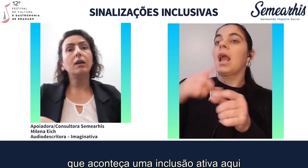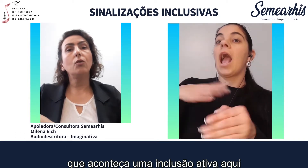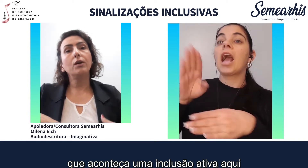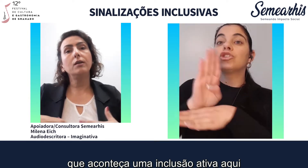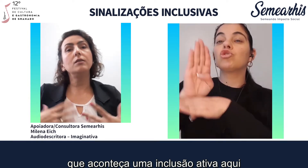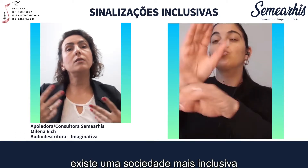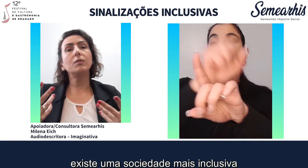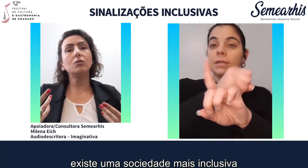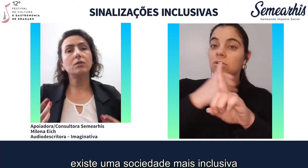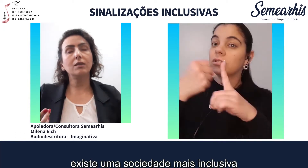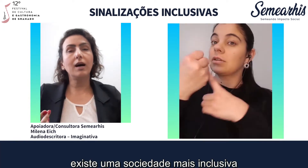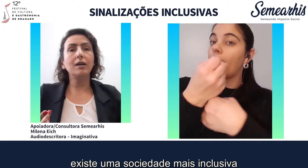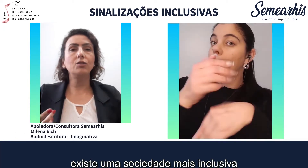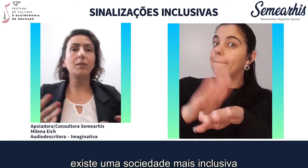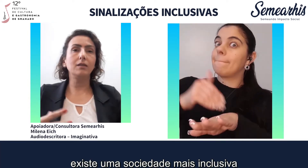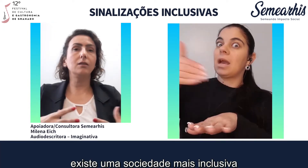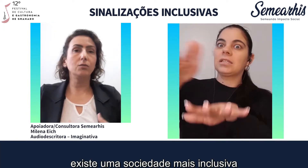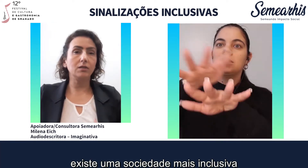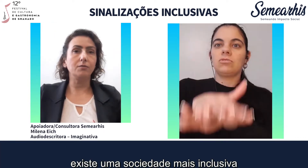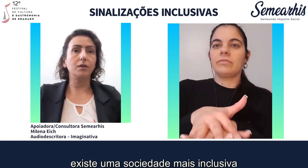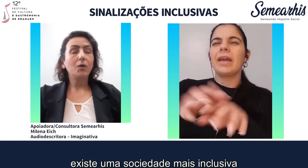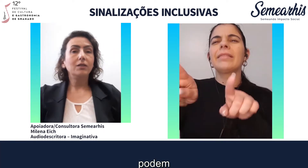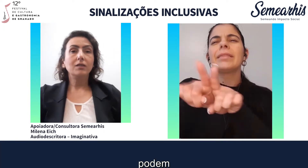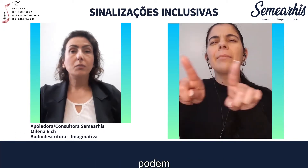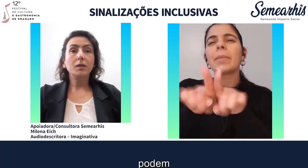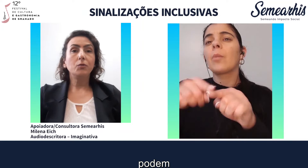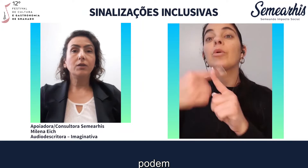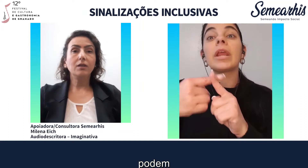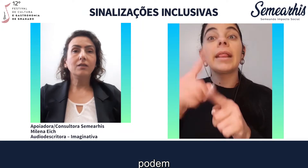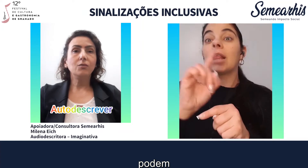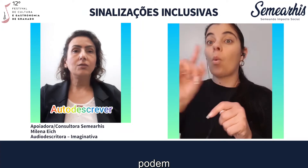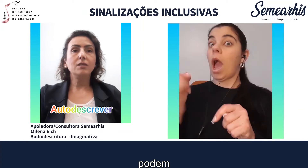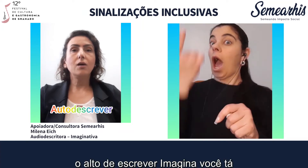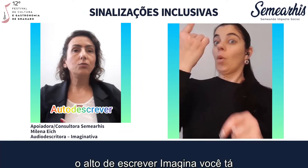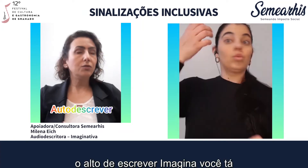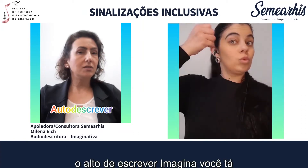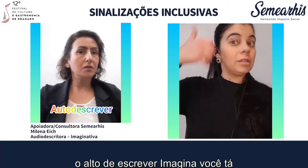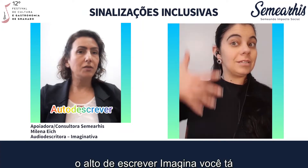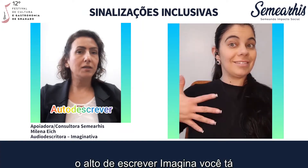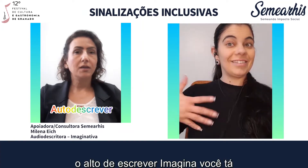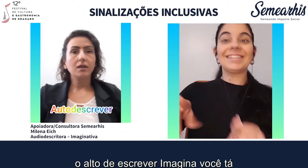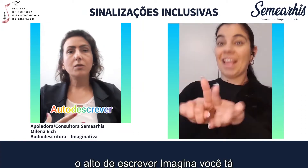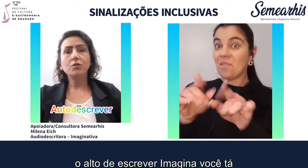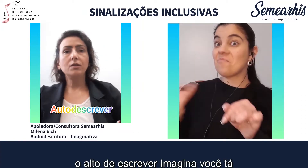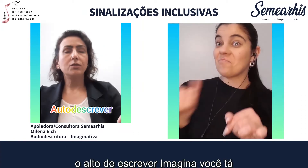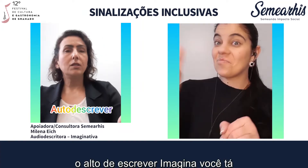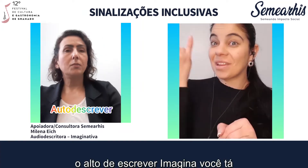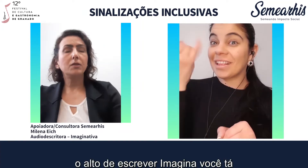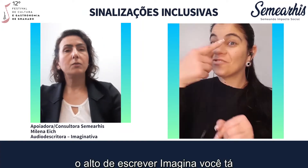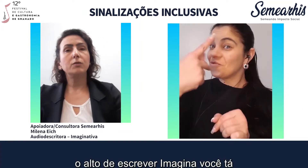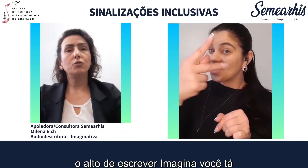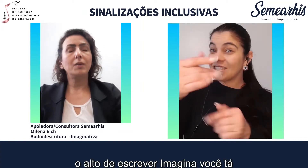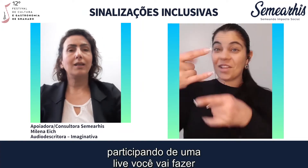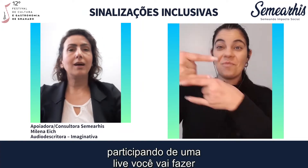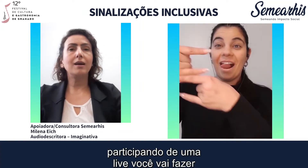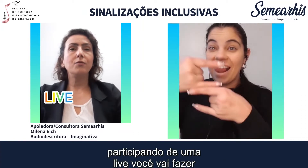que exista uma sociedade mais inclusiva. Podem também, por que não, se autodescrever. Imagina, você está